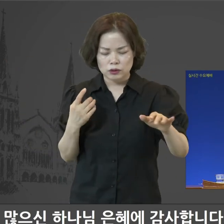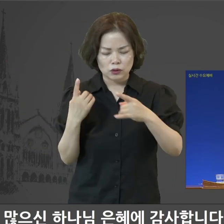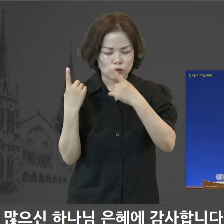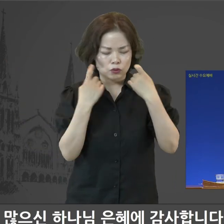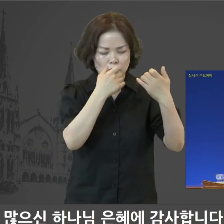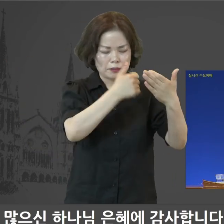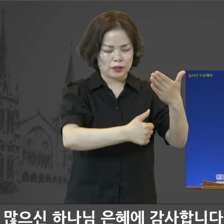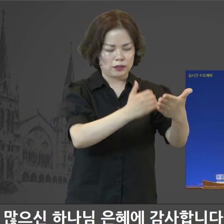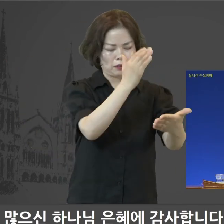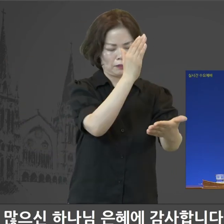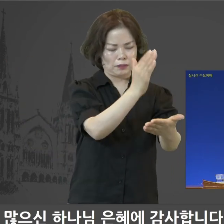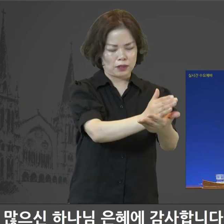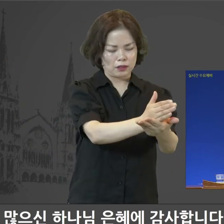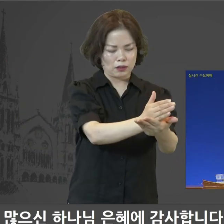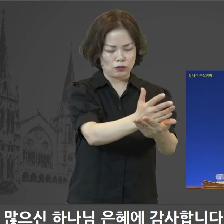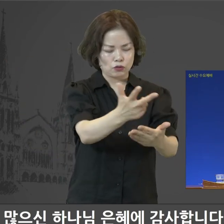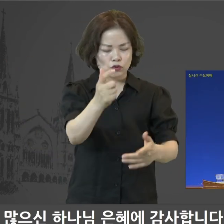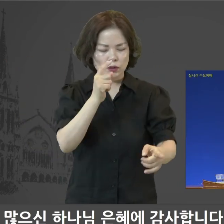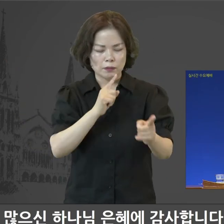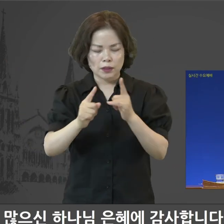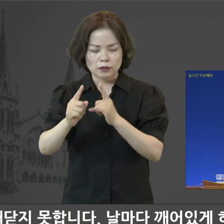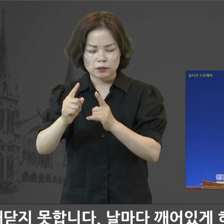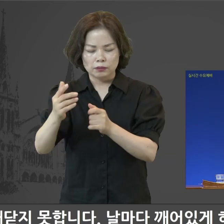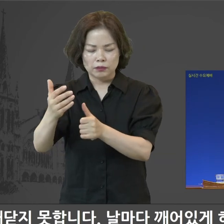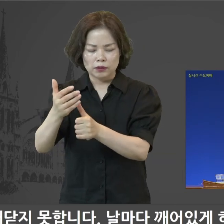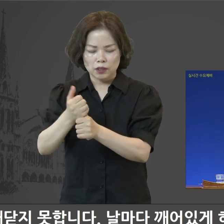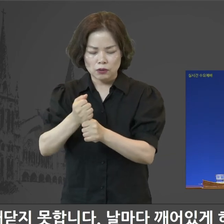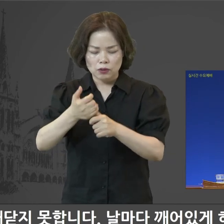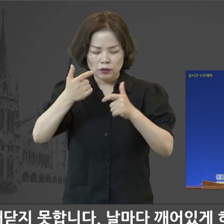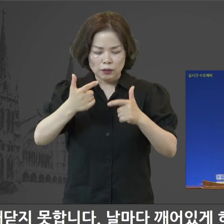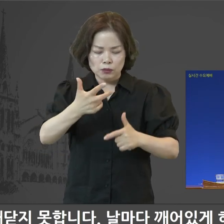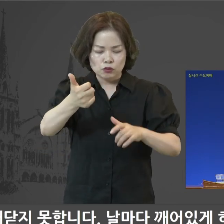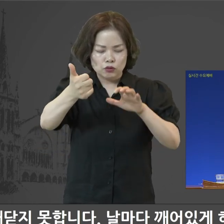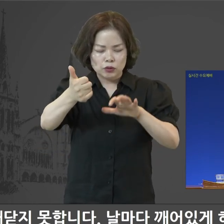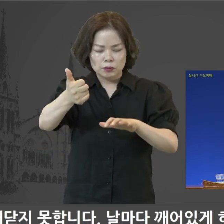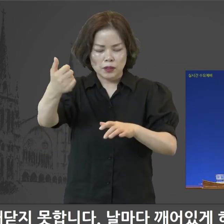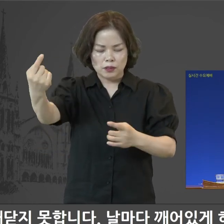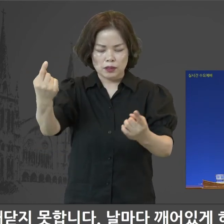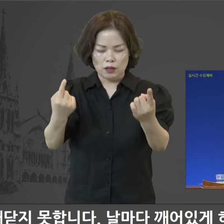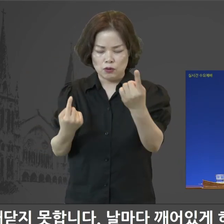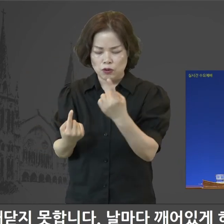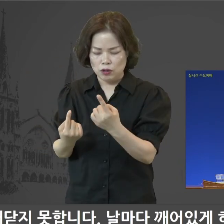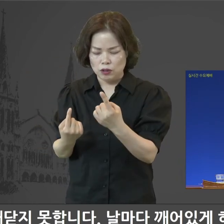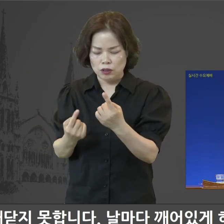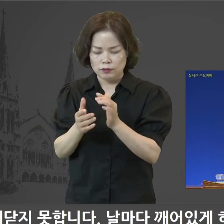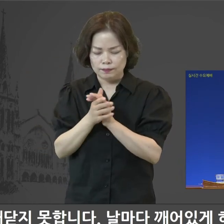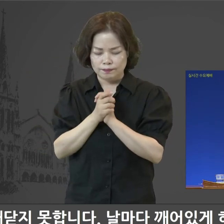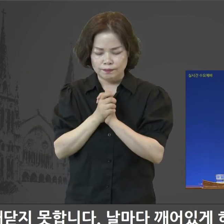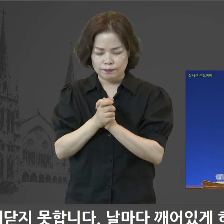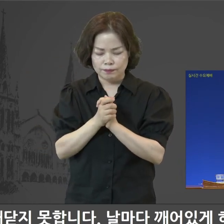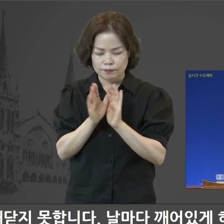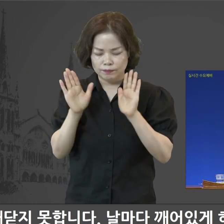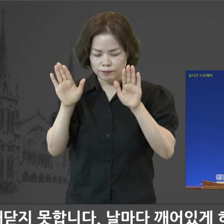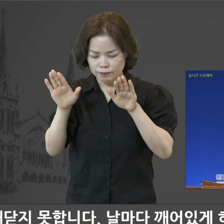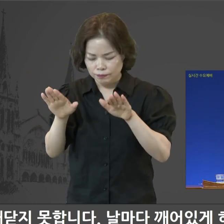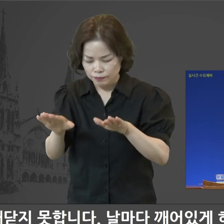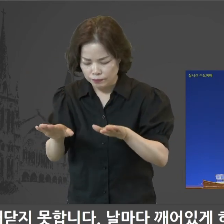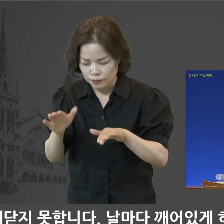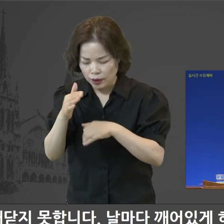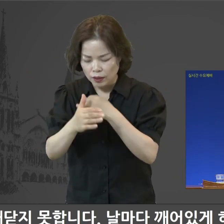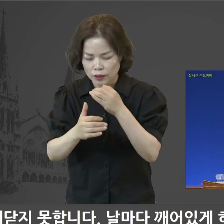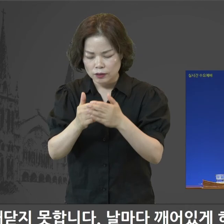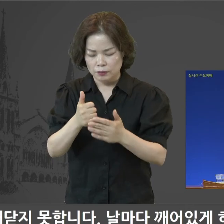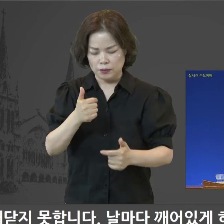흔들리지 아니하고 주의 말씀을 붙들고 날마다 주님 앞에 나와 아버지 기도하고 엎드림으로